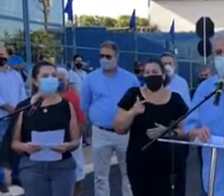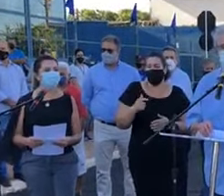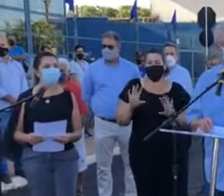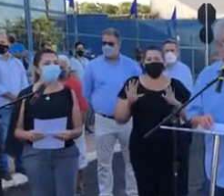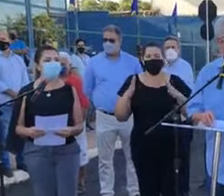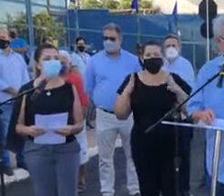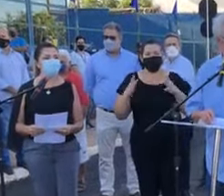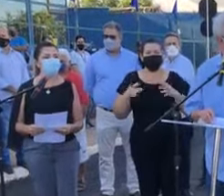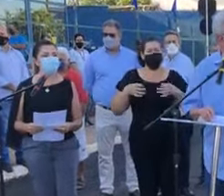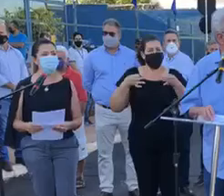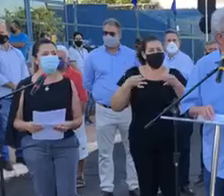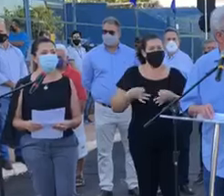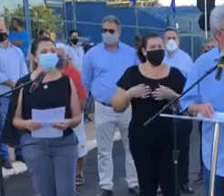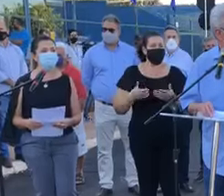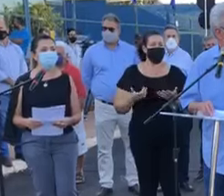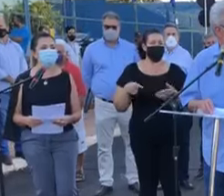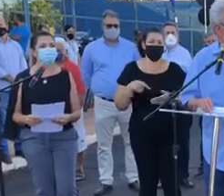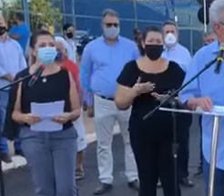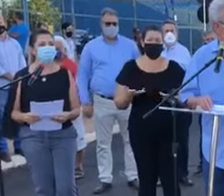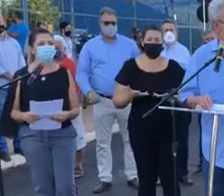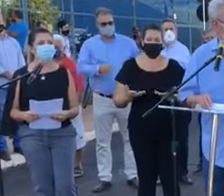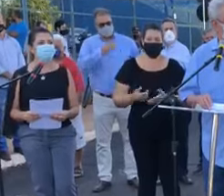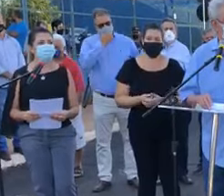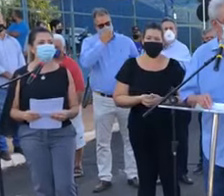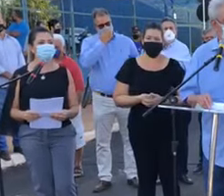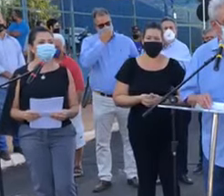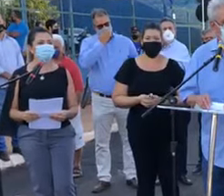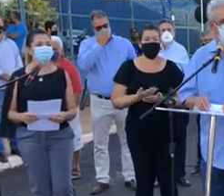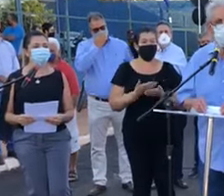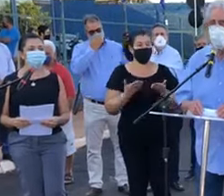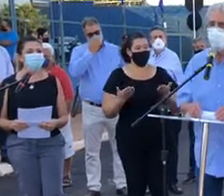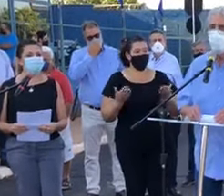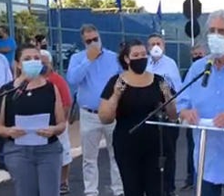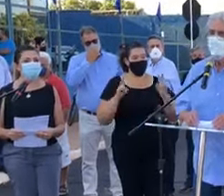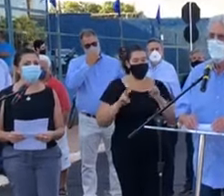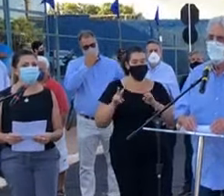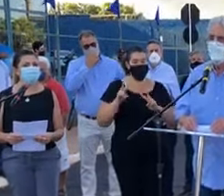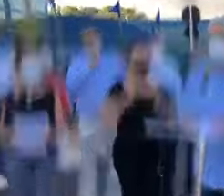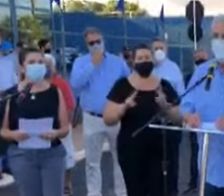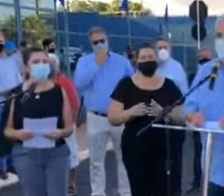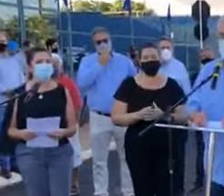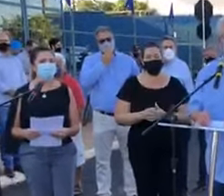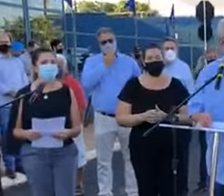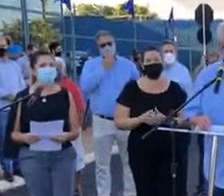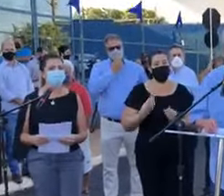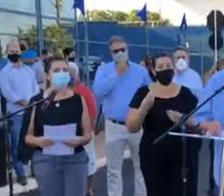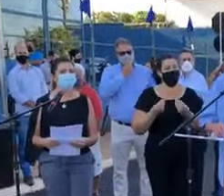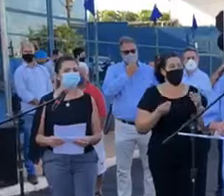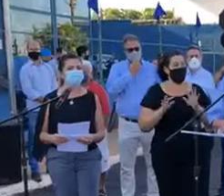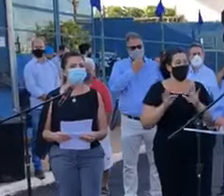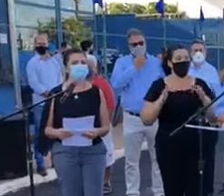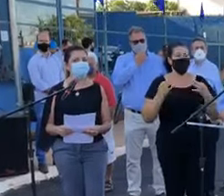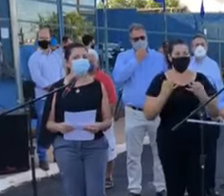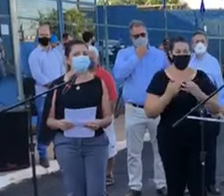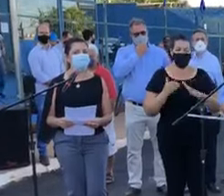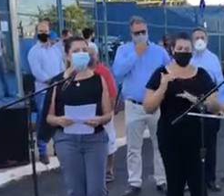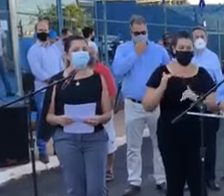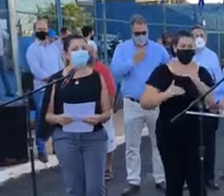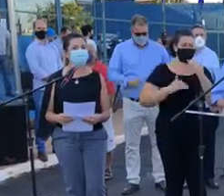mais justa do que essa. Para vocês verem como esta família